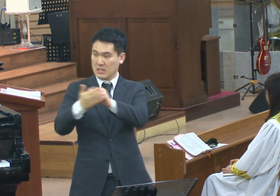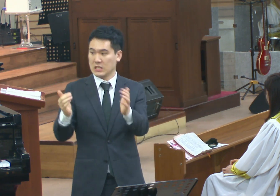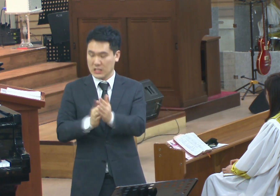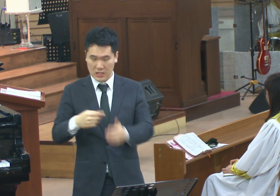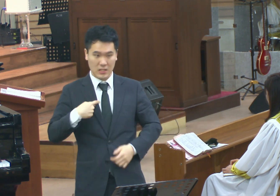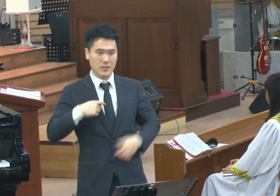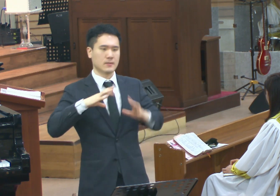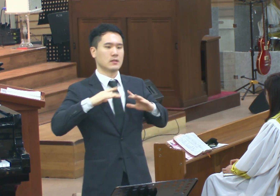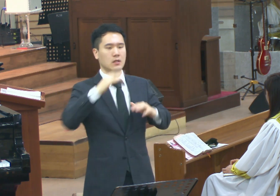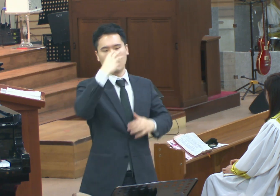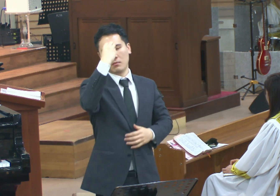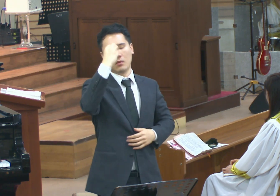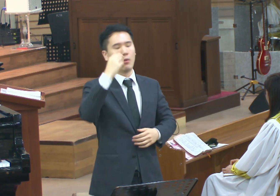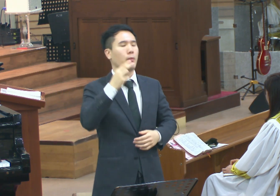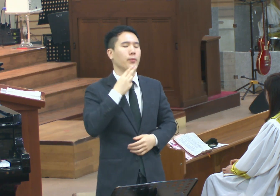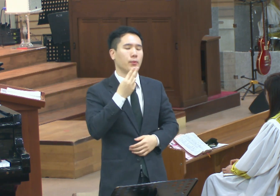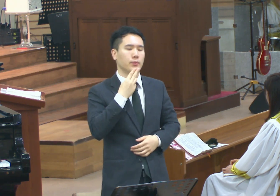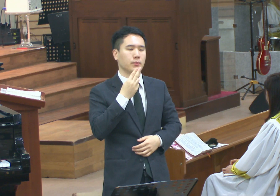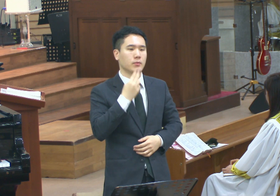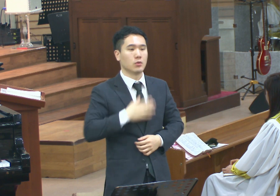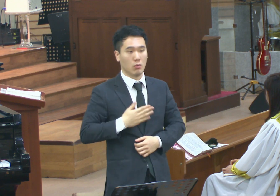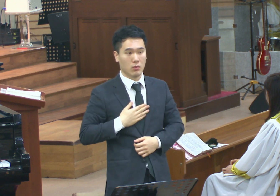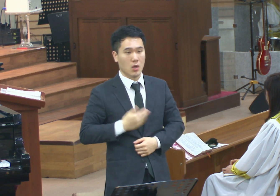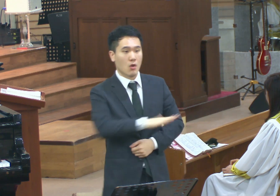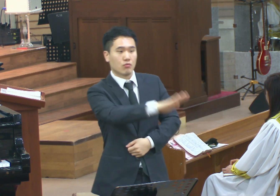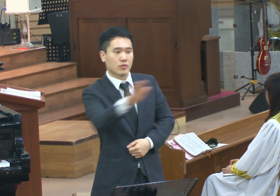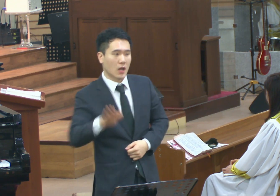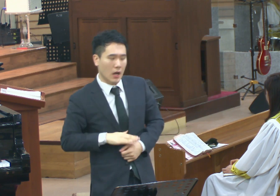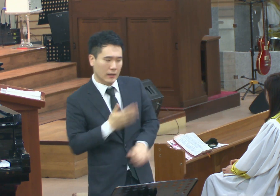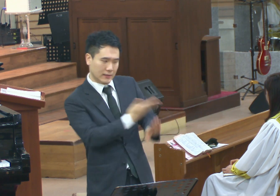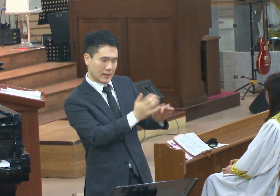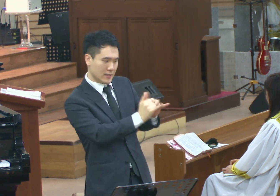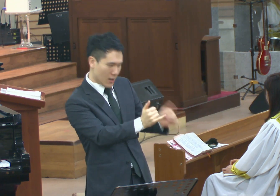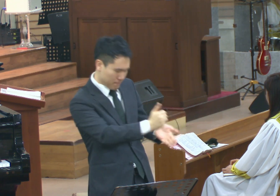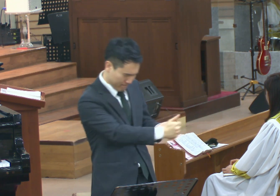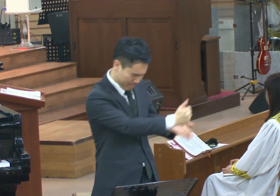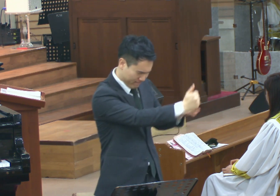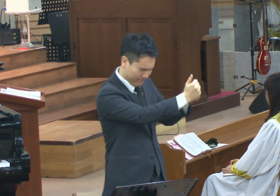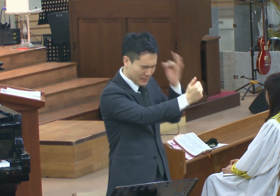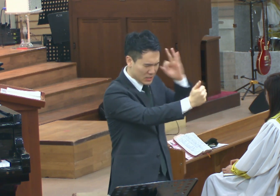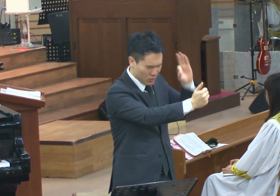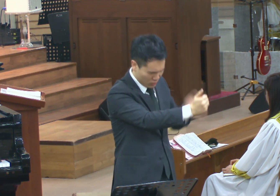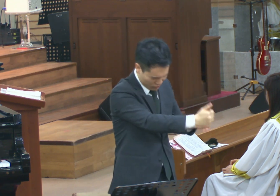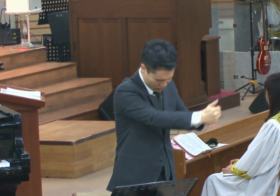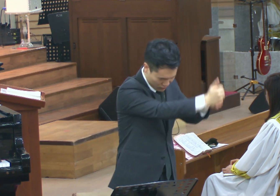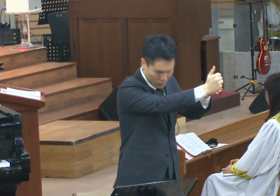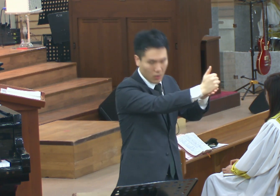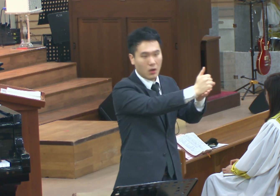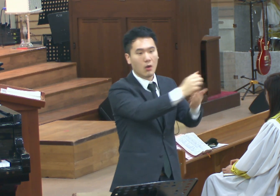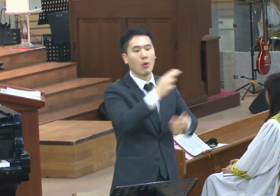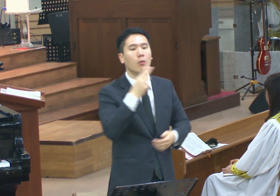잘 못하는 이유 중에 하나는 너무 내 슬픔이 많고 나를 좀 알아주기를 바라는 마음이 많아서